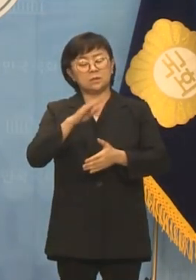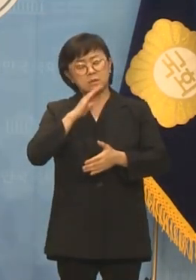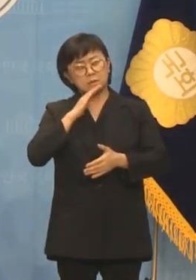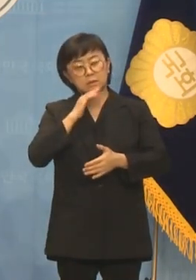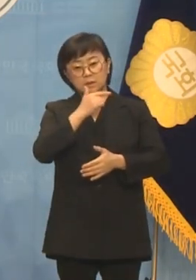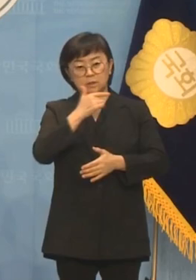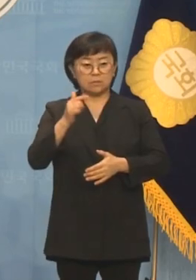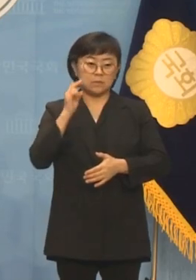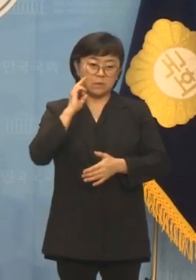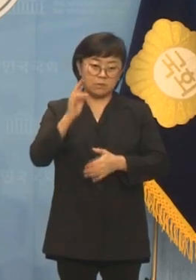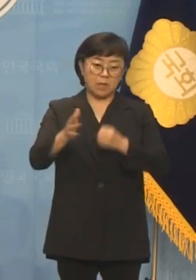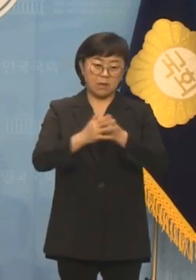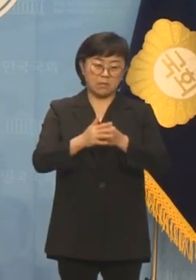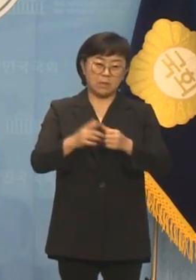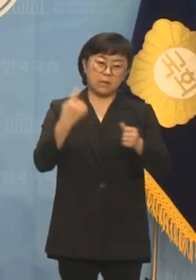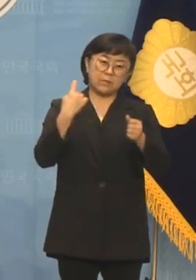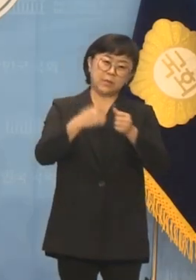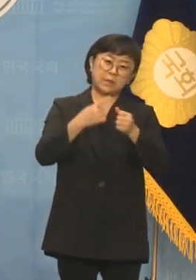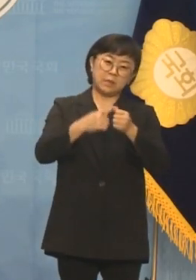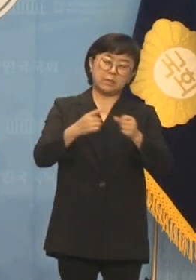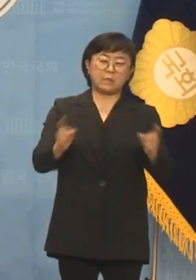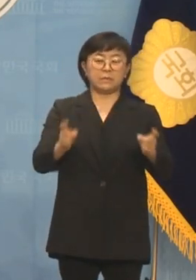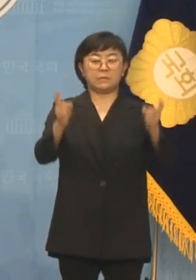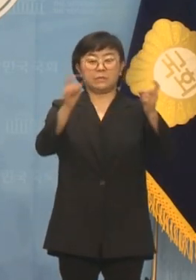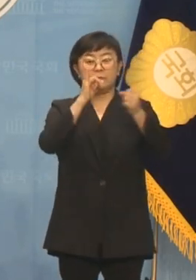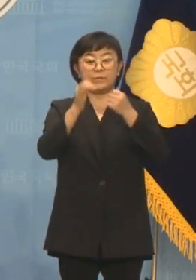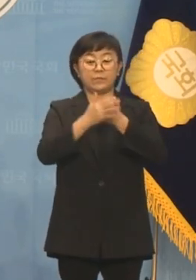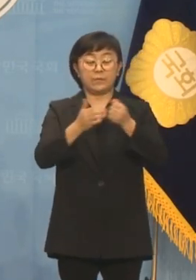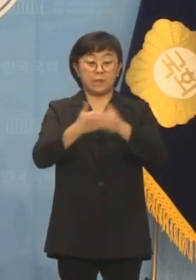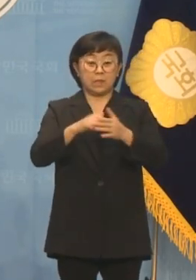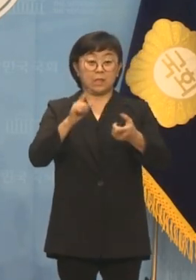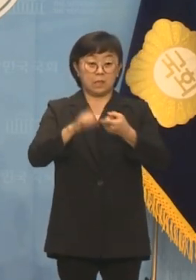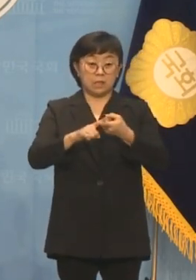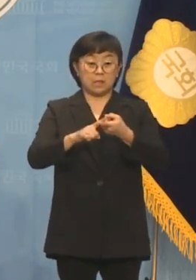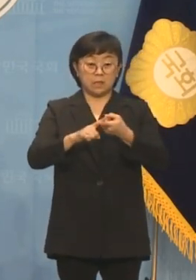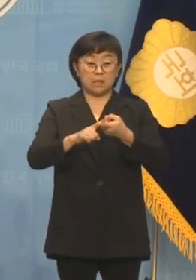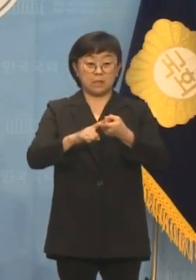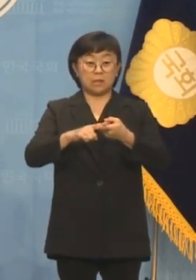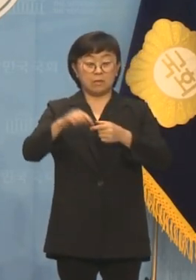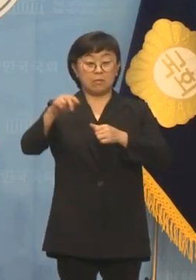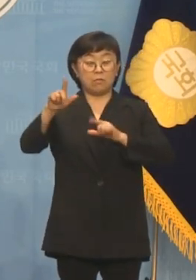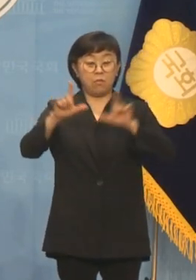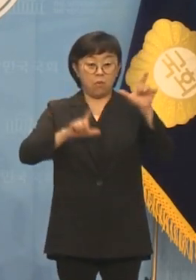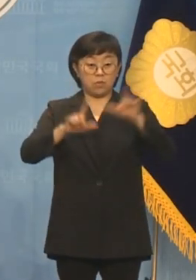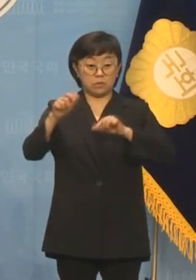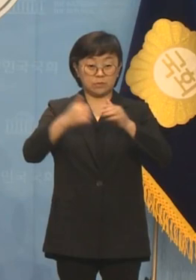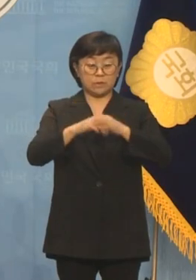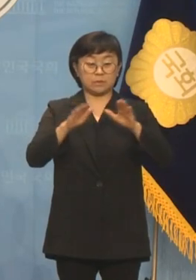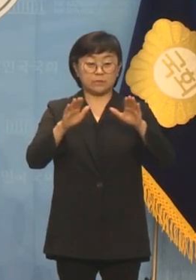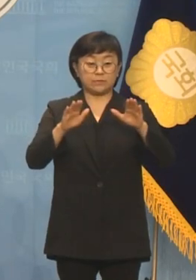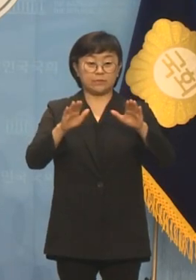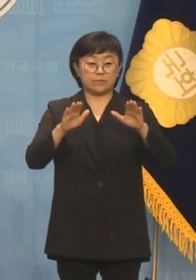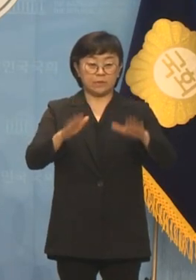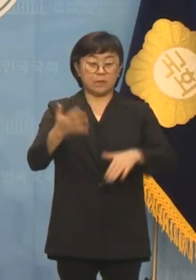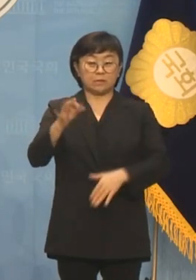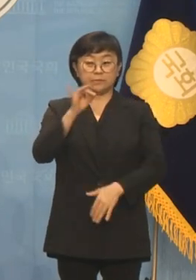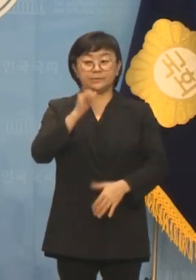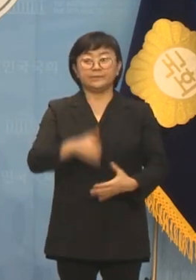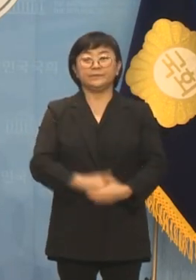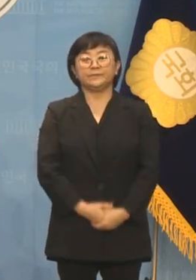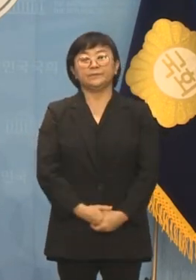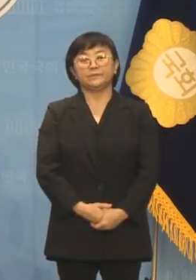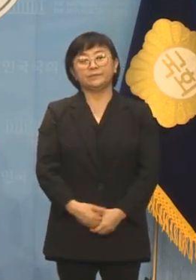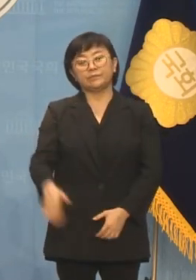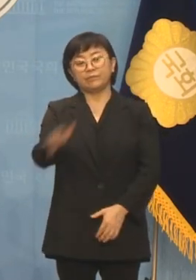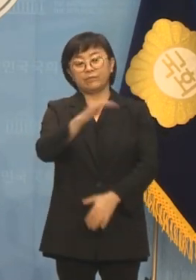분출되는 야유와 비난의 장이 되었고 저는 이 풍경이 가리키는 현실을 인정하기로 했습니다.